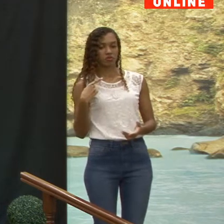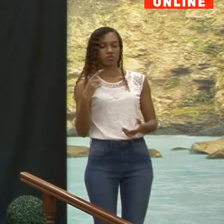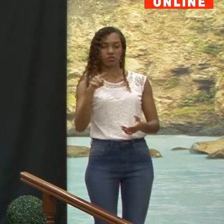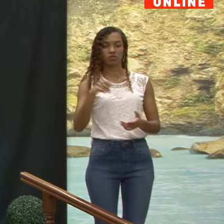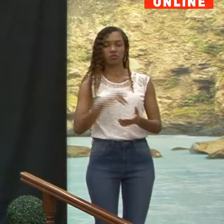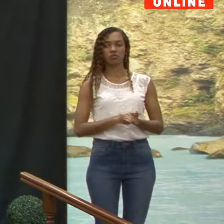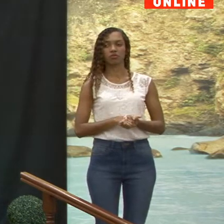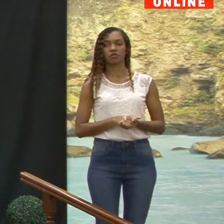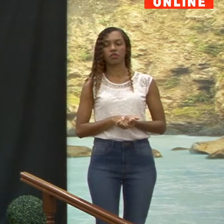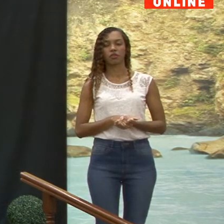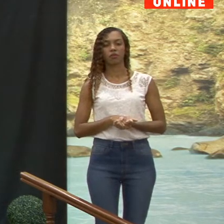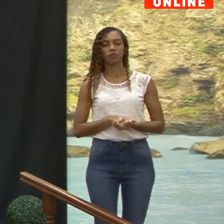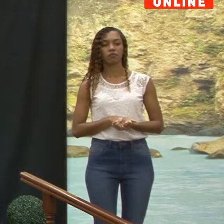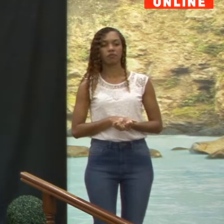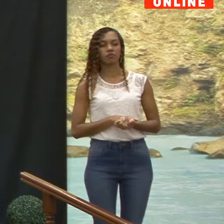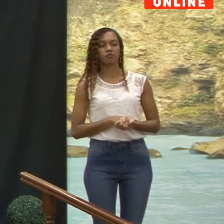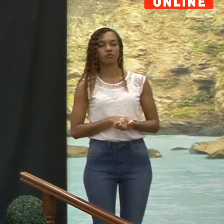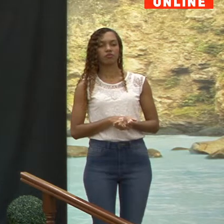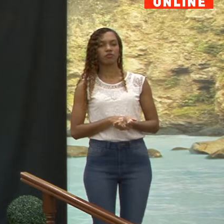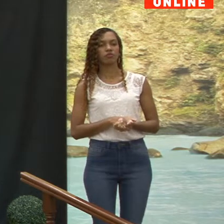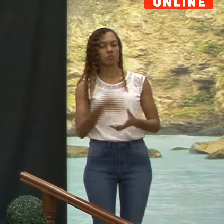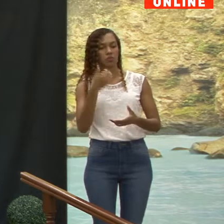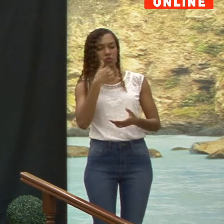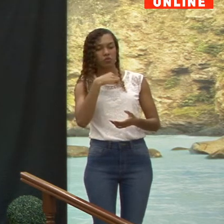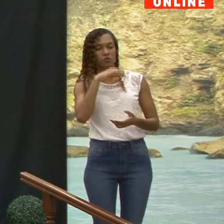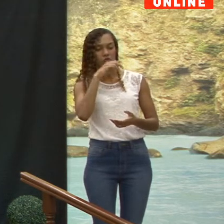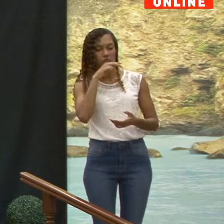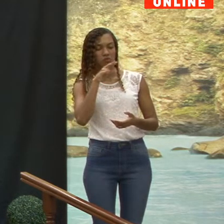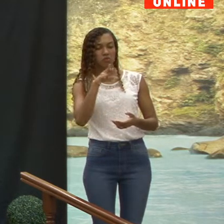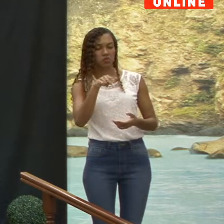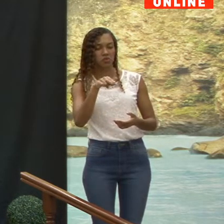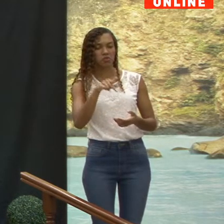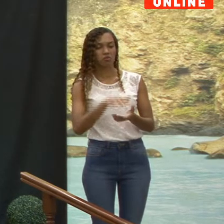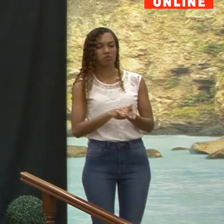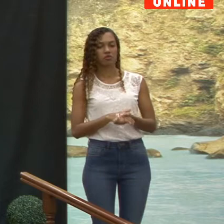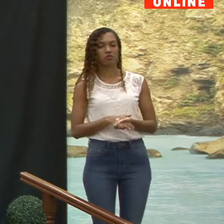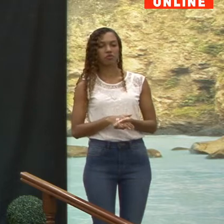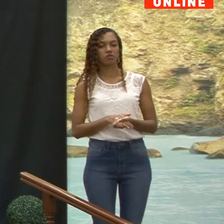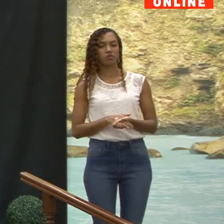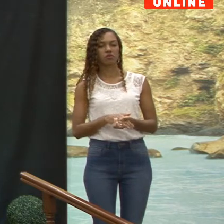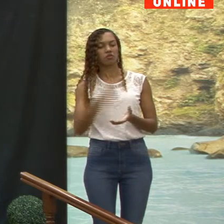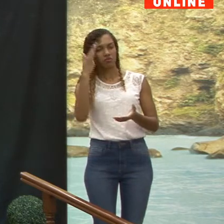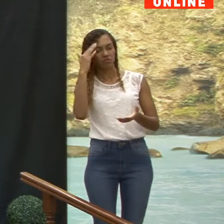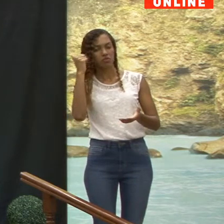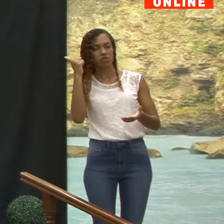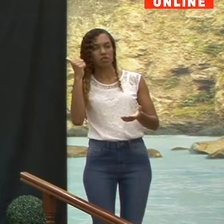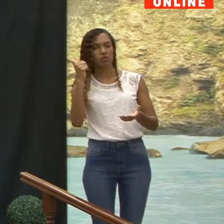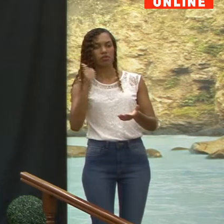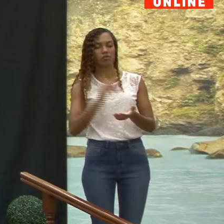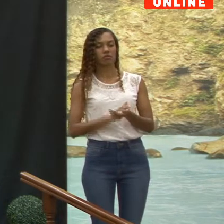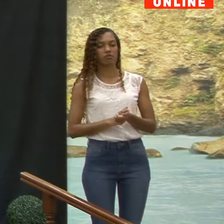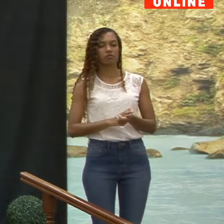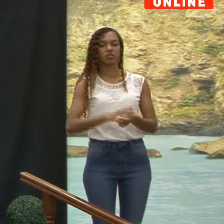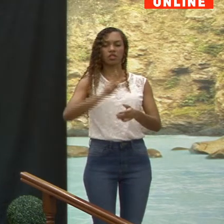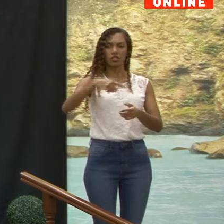Os irmãos vão ficar sabendo depois da pandemia os desenlaces que aconteceram.